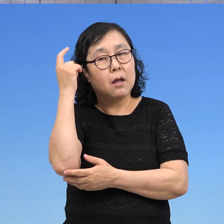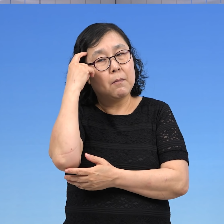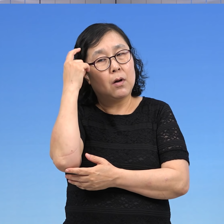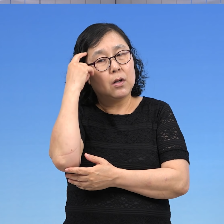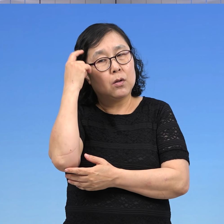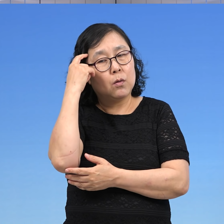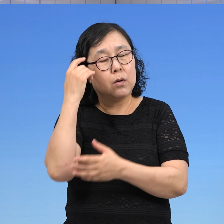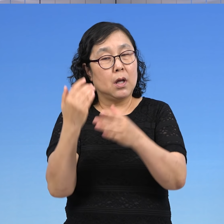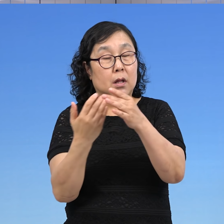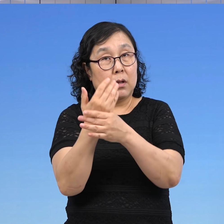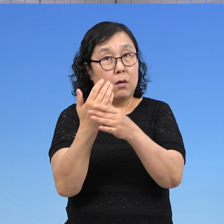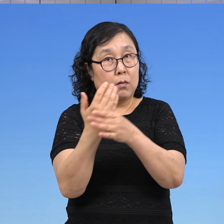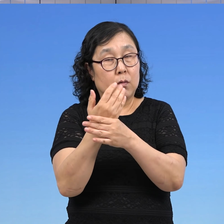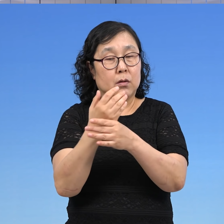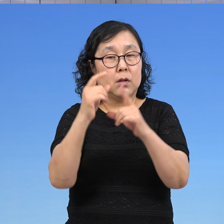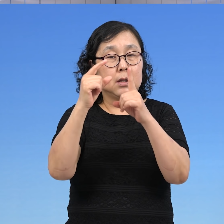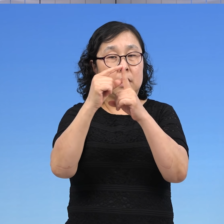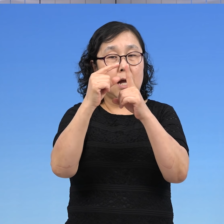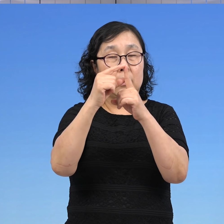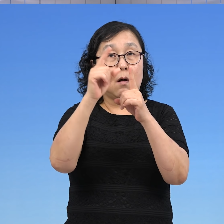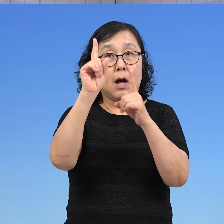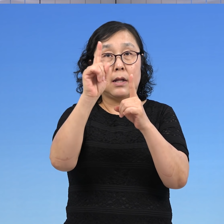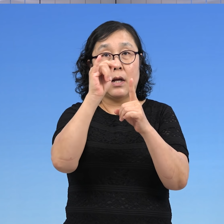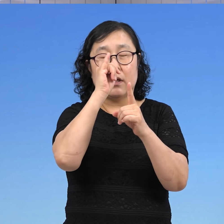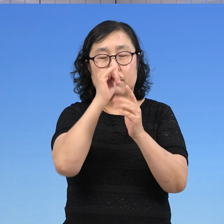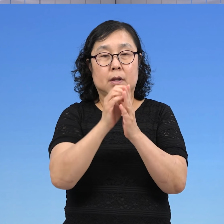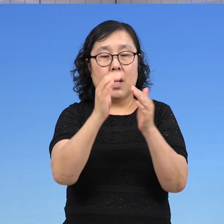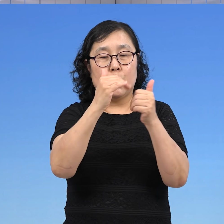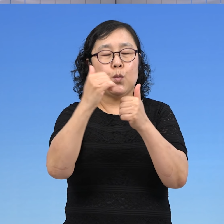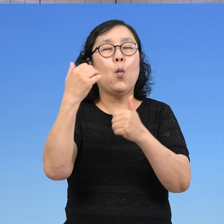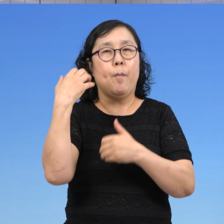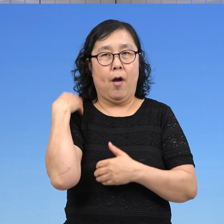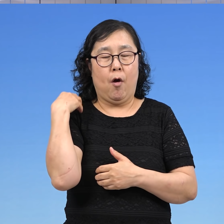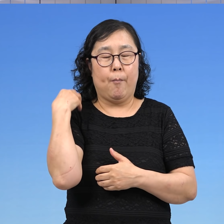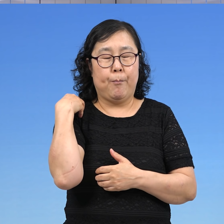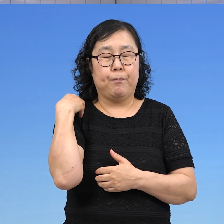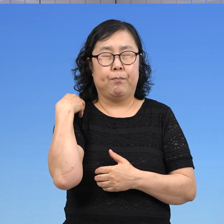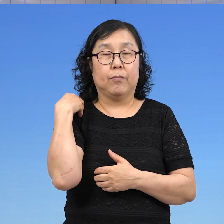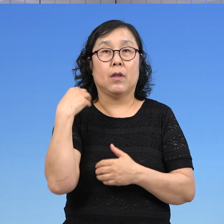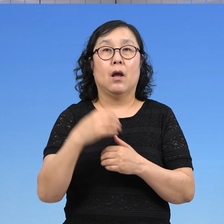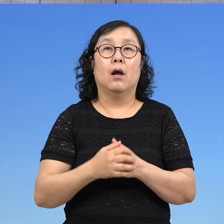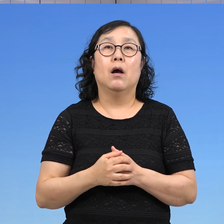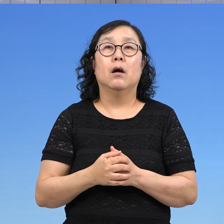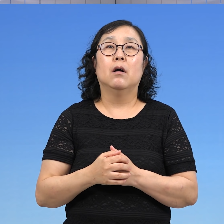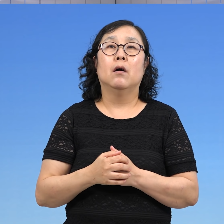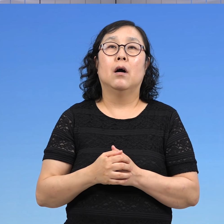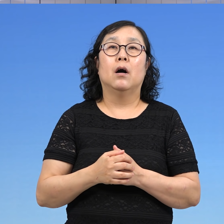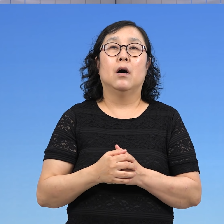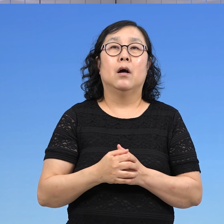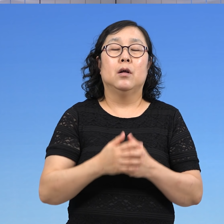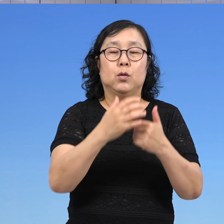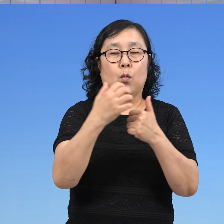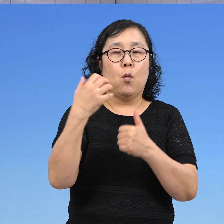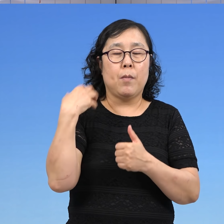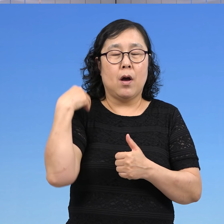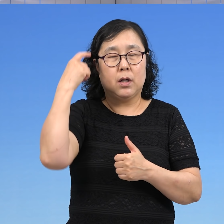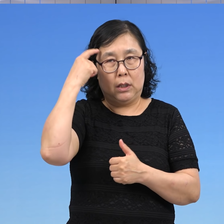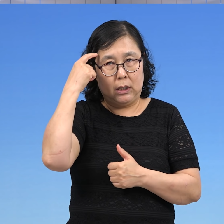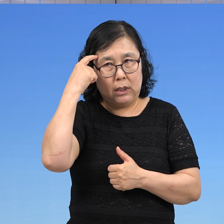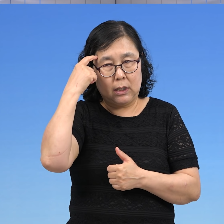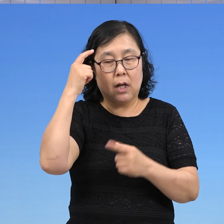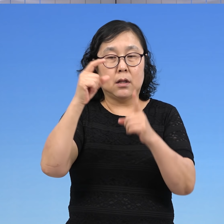막 머리속에 떠오르는 담아 하나가 계속 맴돌아 안되게 소명 이라는 단어 있습니다 소명 그리고